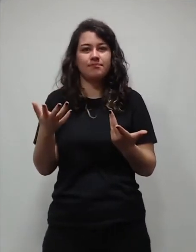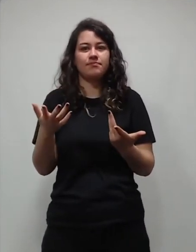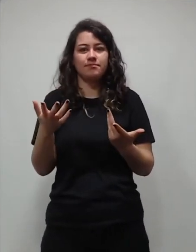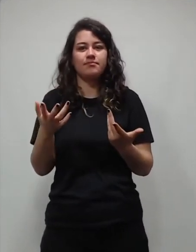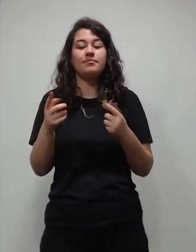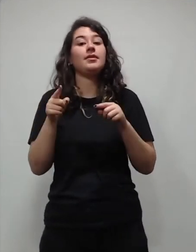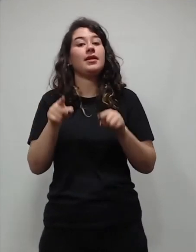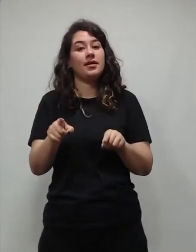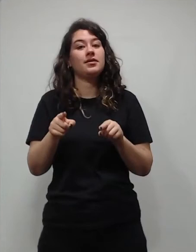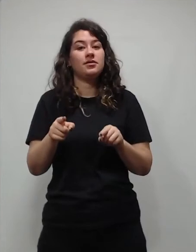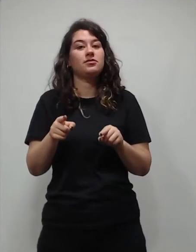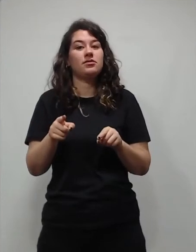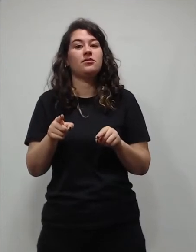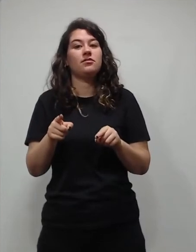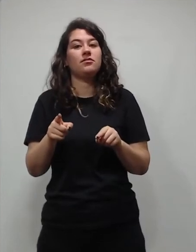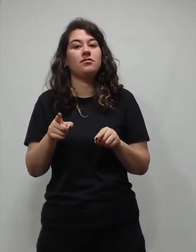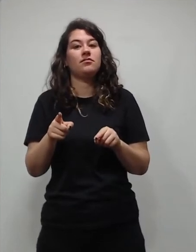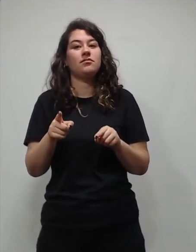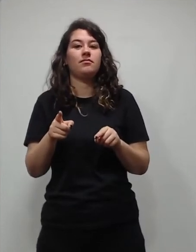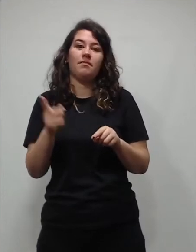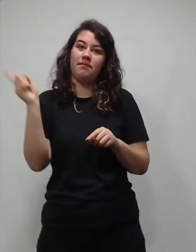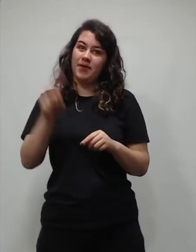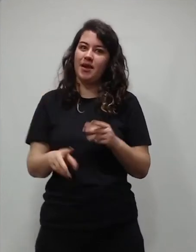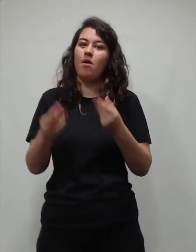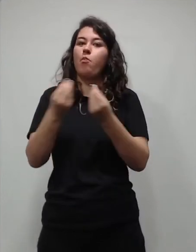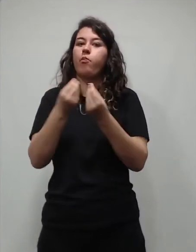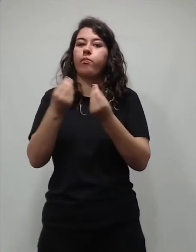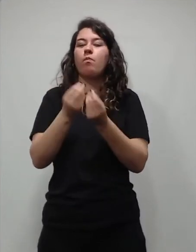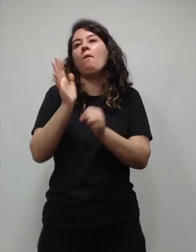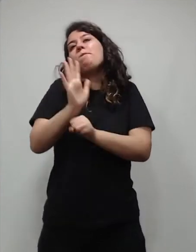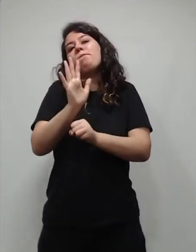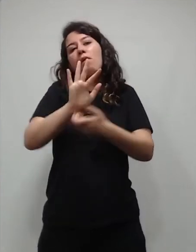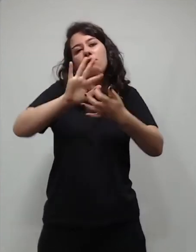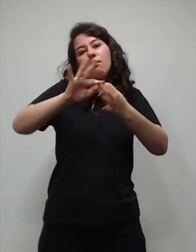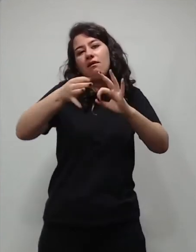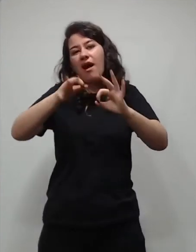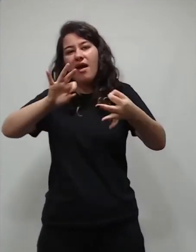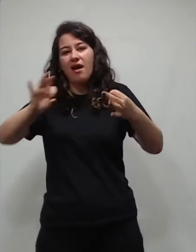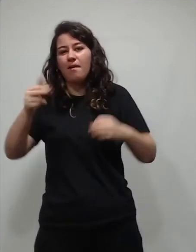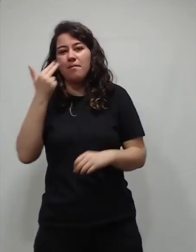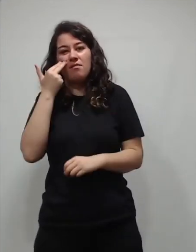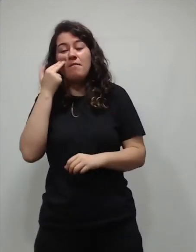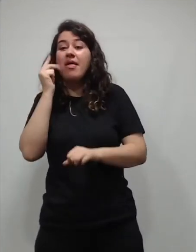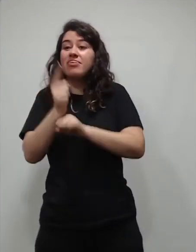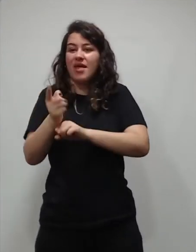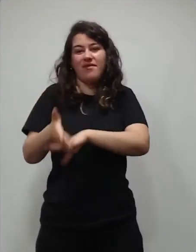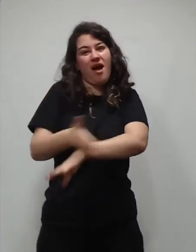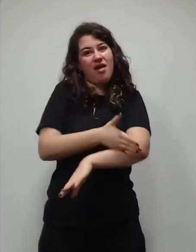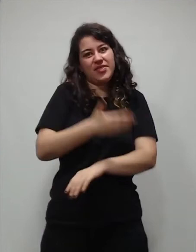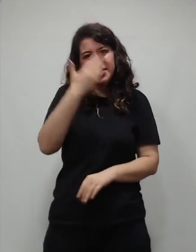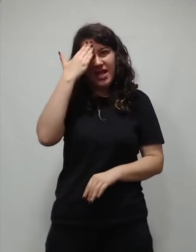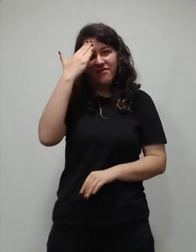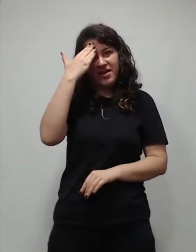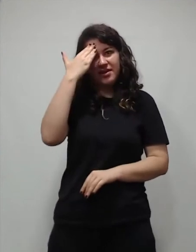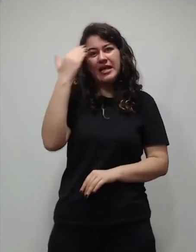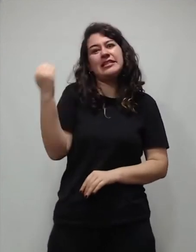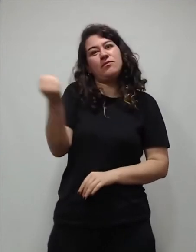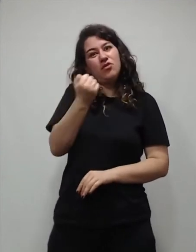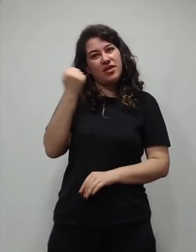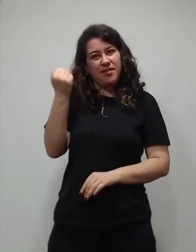una cantidad, trae una catarata de problemas, entonces esto hay que tomarlo en cuenta.